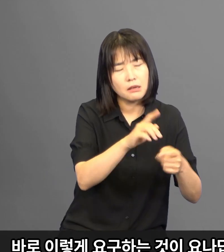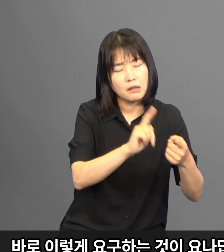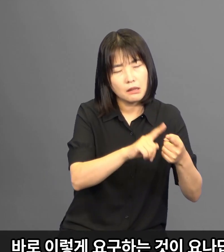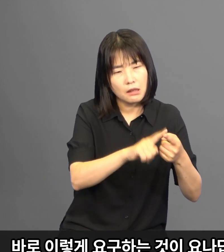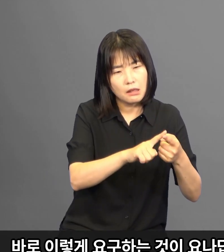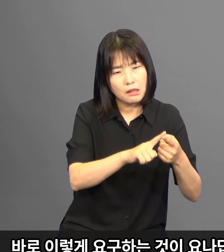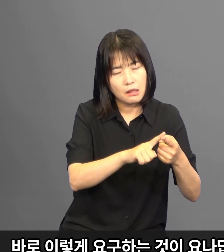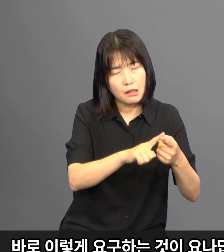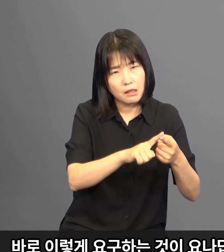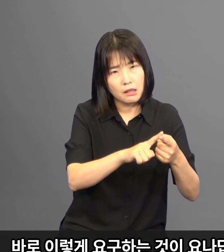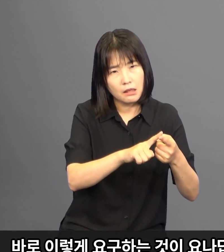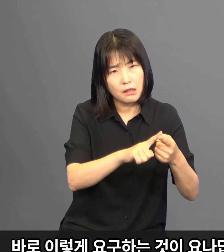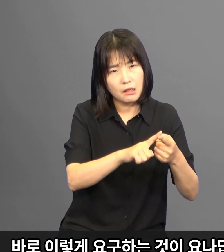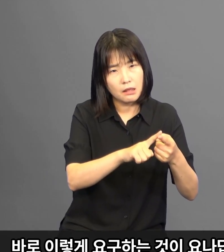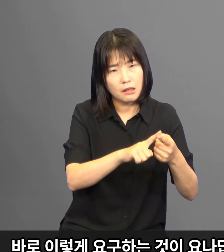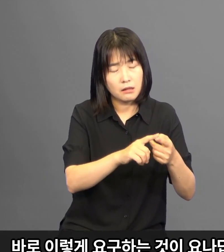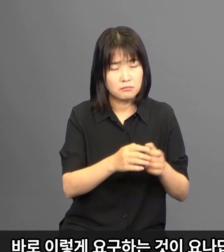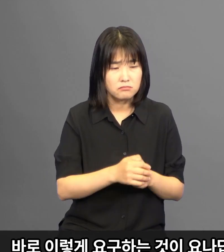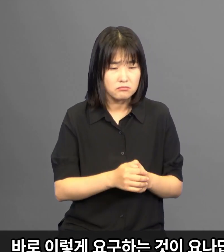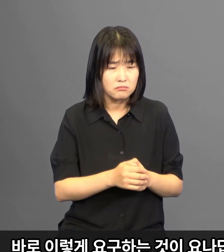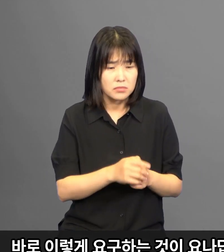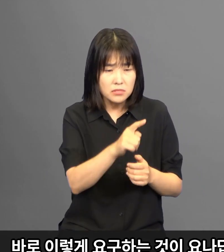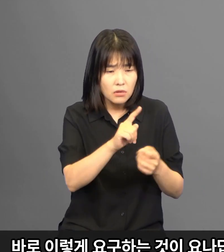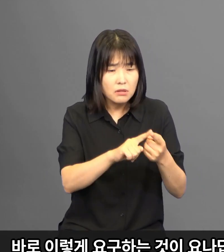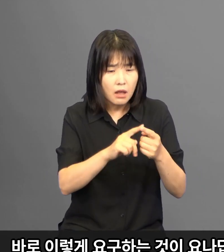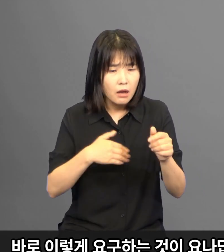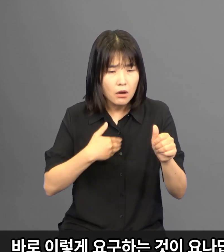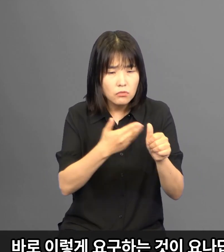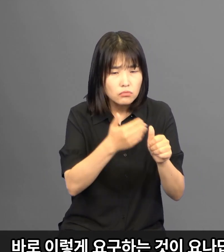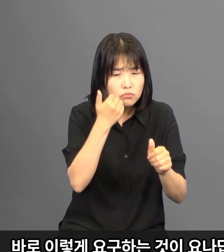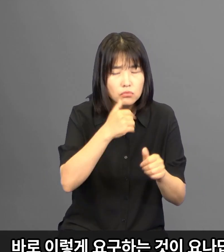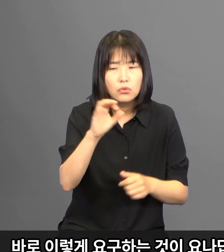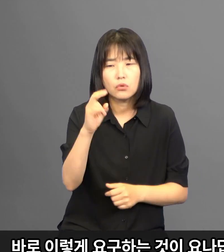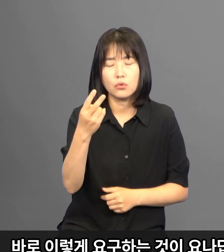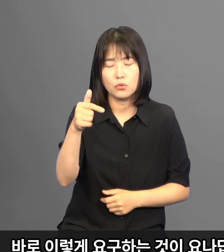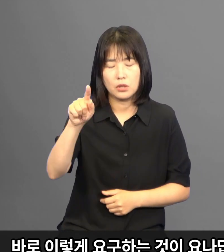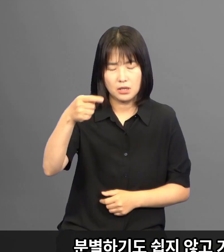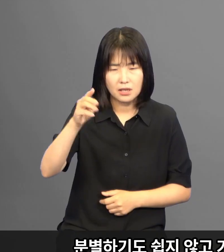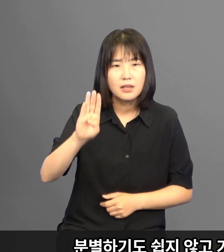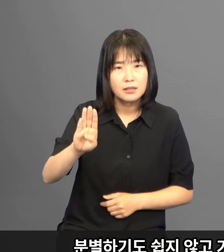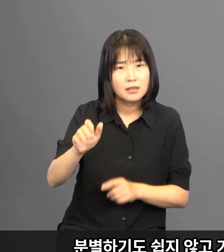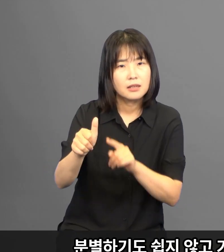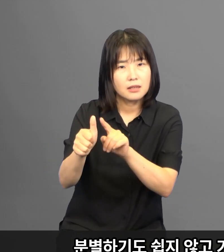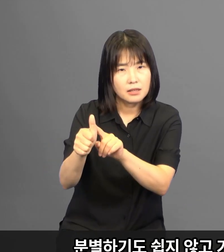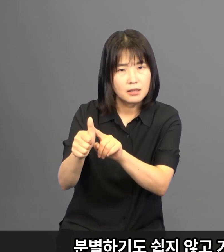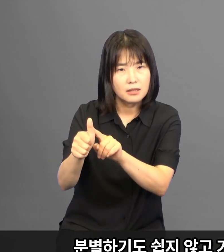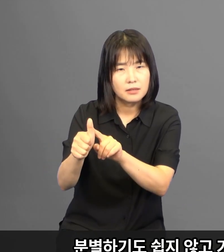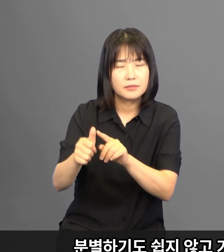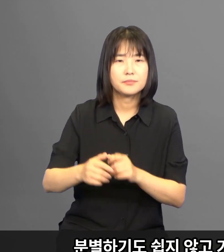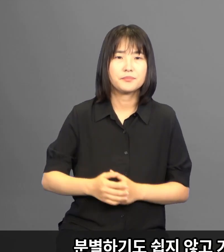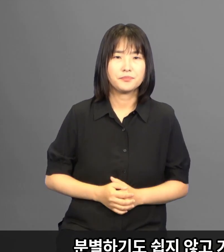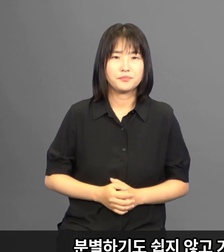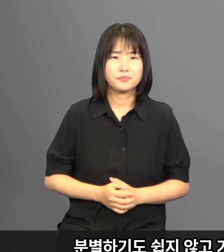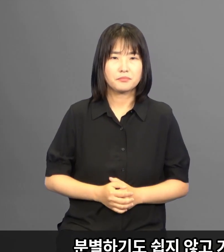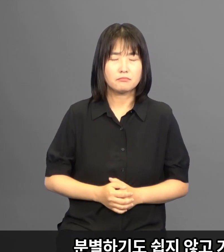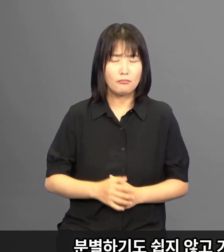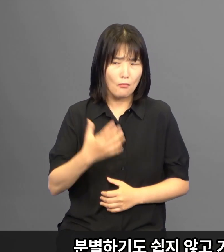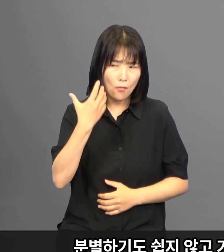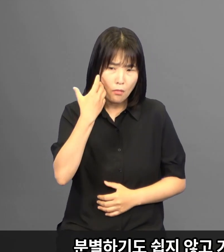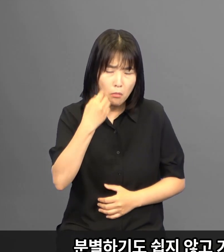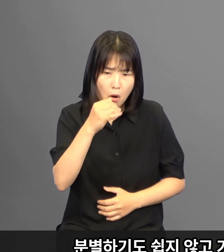요구하는 것이 요나답의 속삭임인데 너무 매력적이기 때문에 분별하기도 쉽지 않고 거절하기도